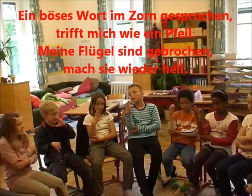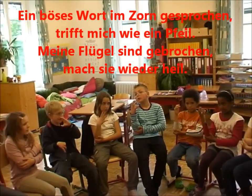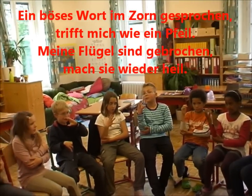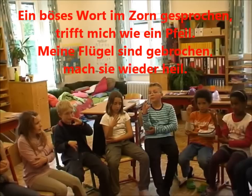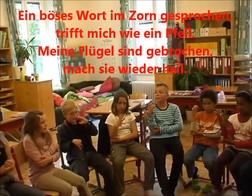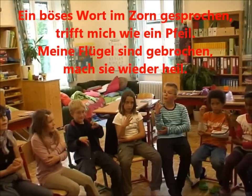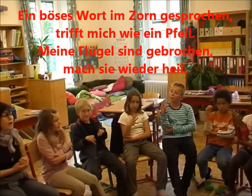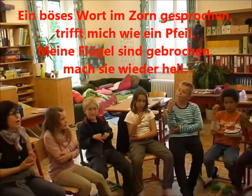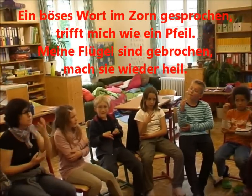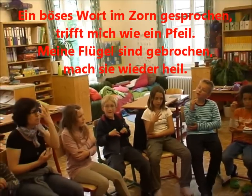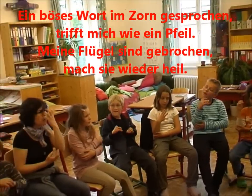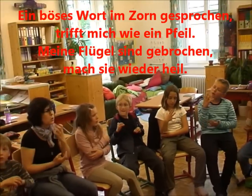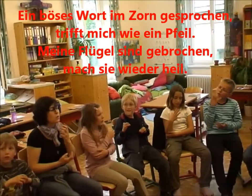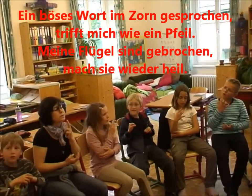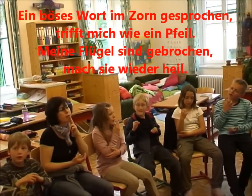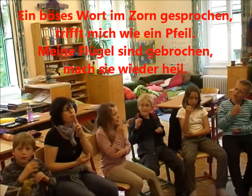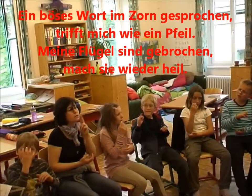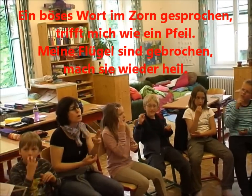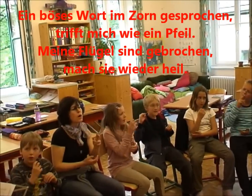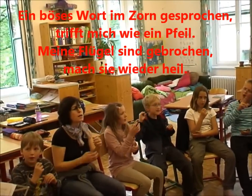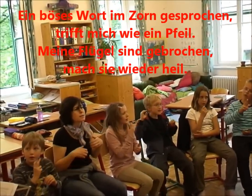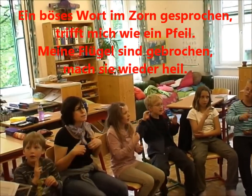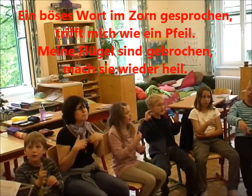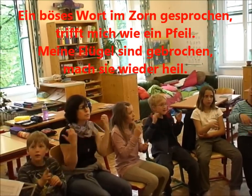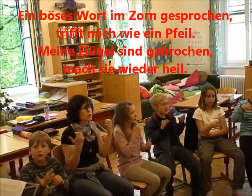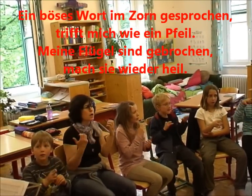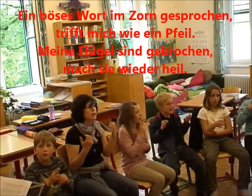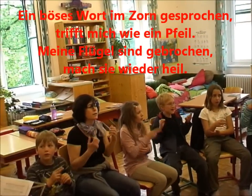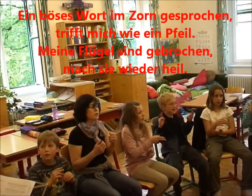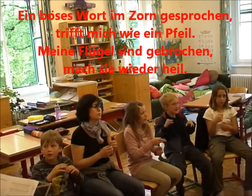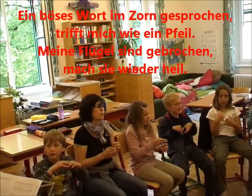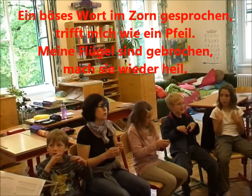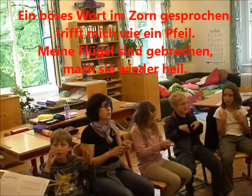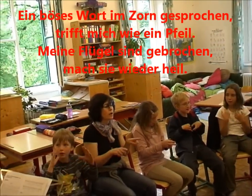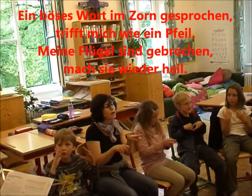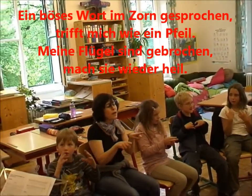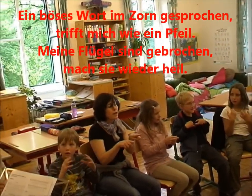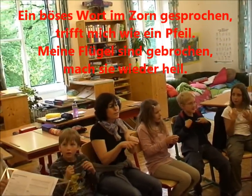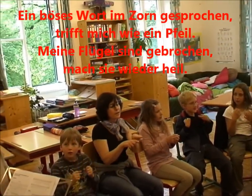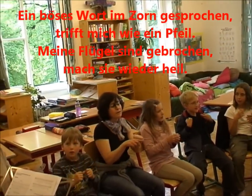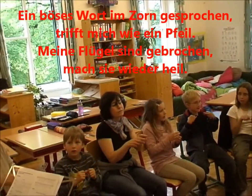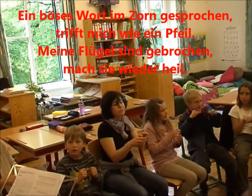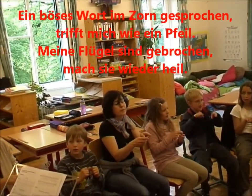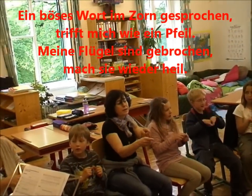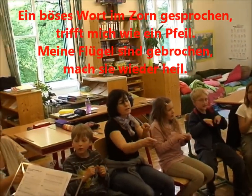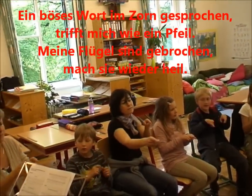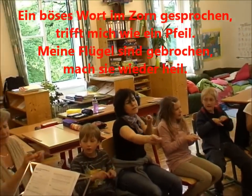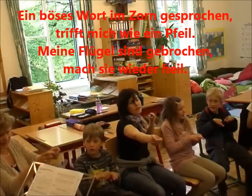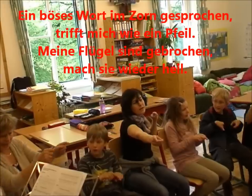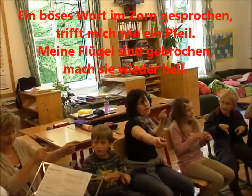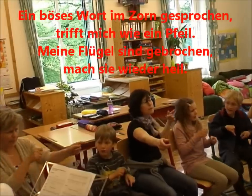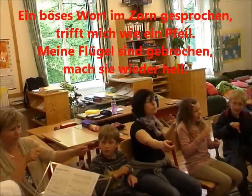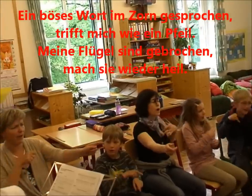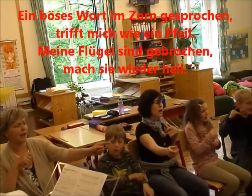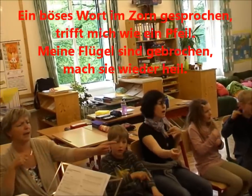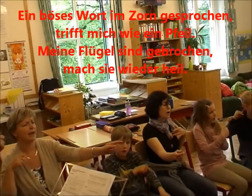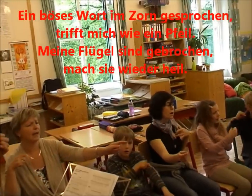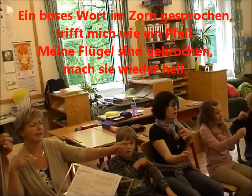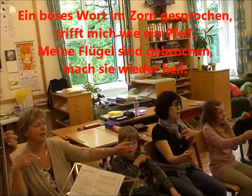Ein böses Wort im Zahn gesprochen, trifft mich wie ein Pfeil,